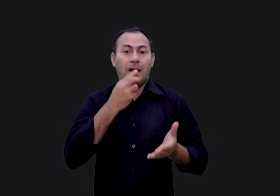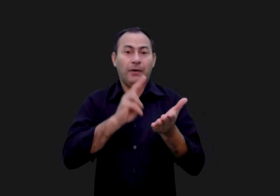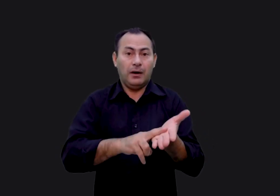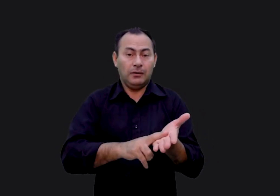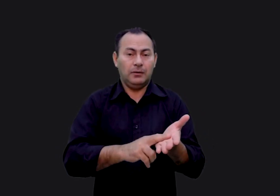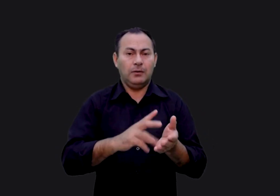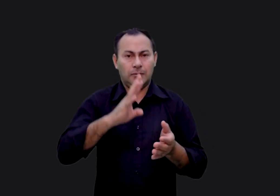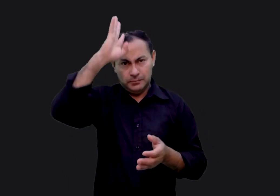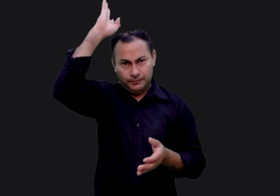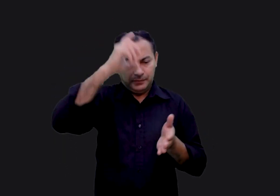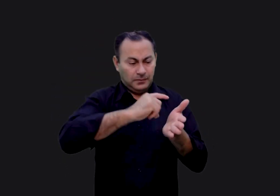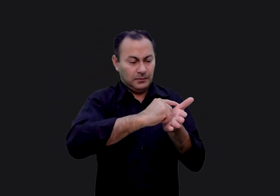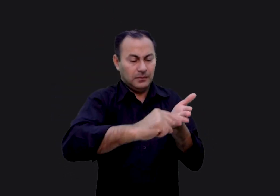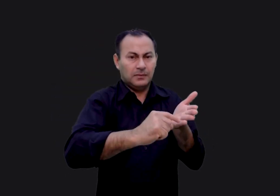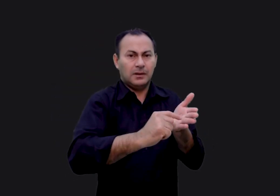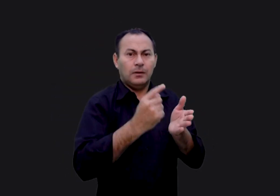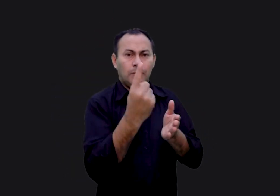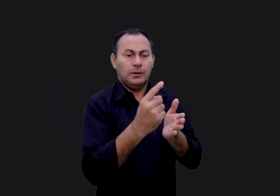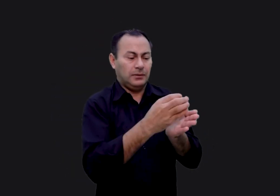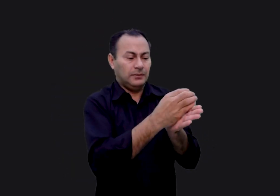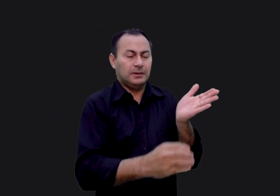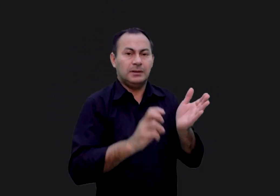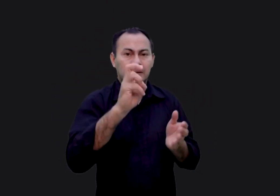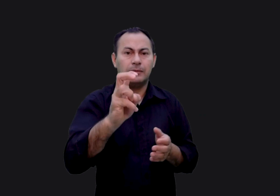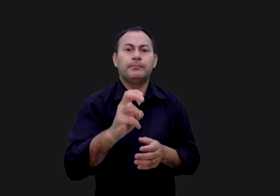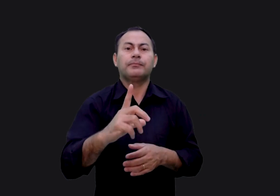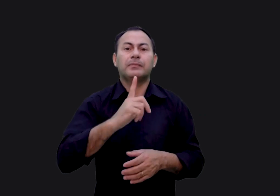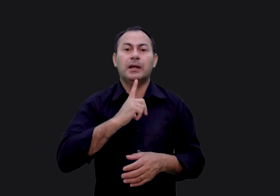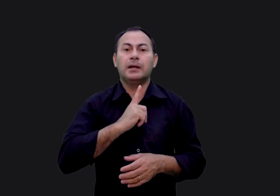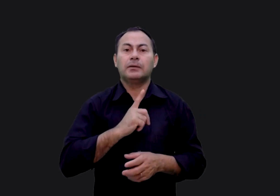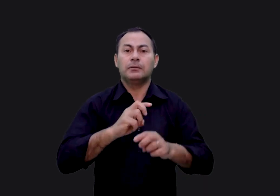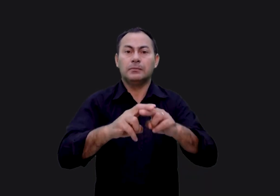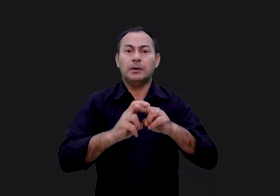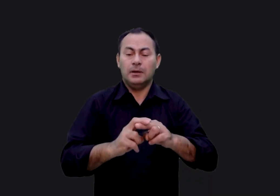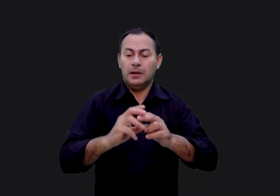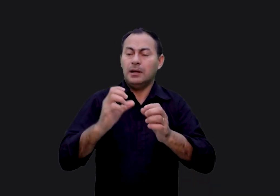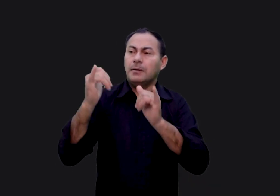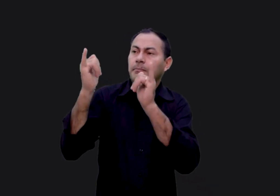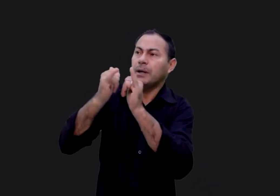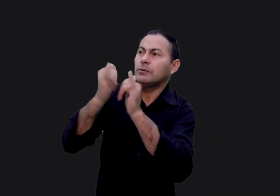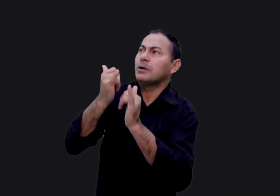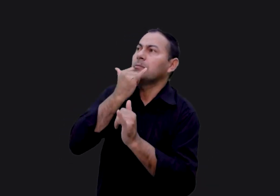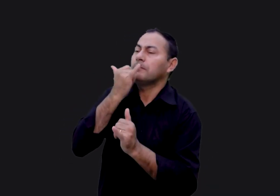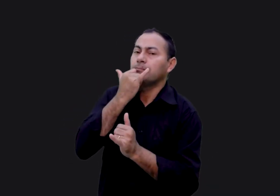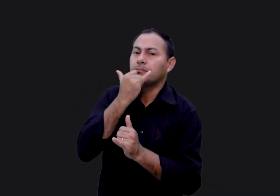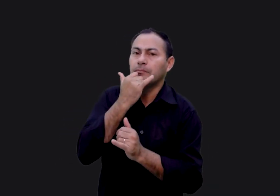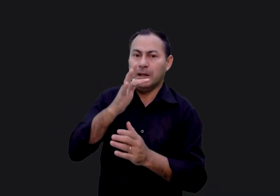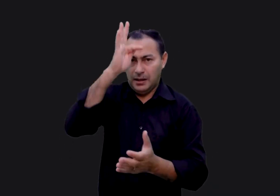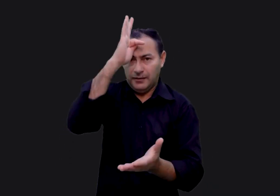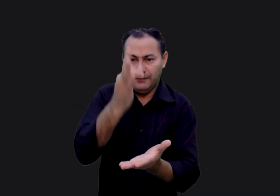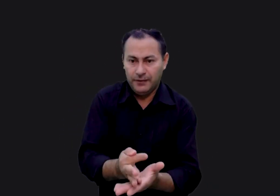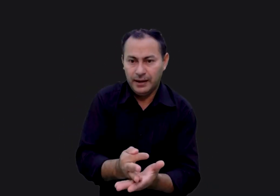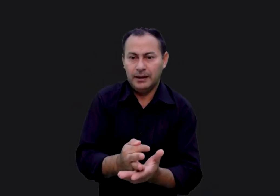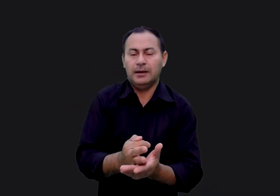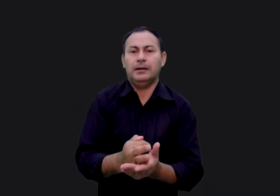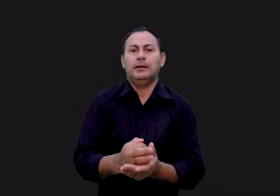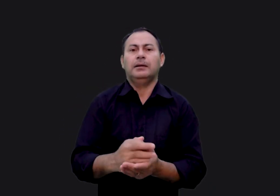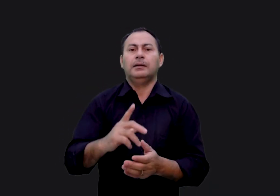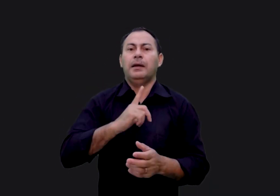aos Romanos, no 1º versículo do capítulo 5, assim, tendo sido, pois, justificados pela fé, temos paz